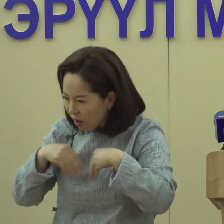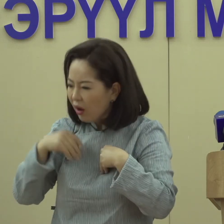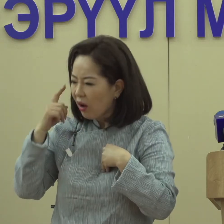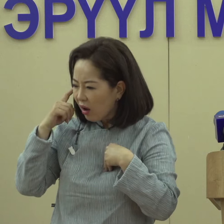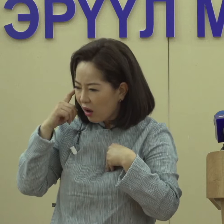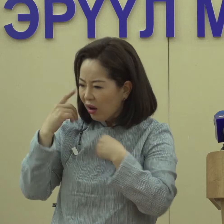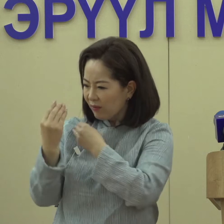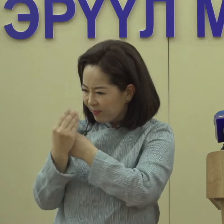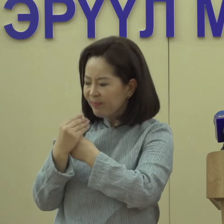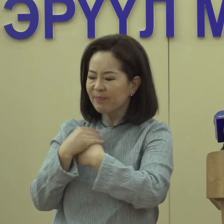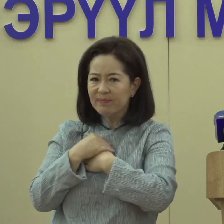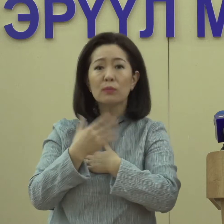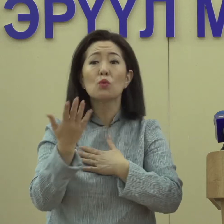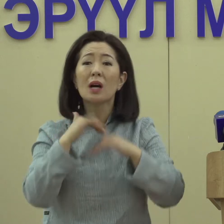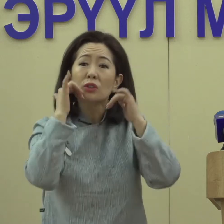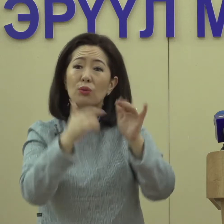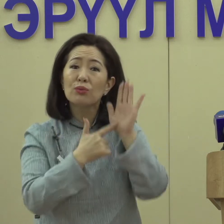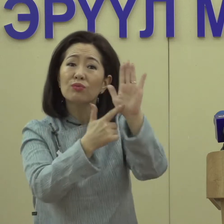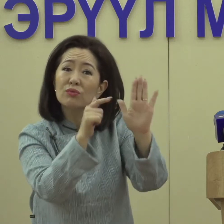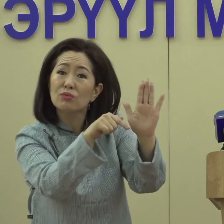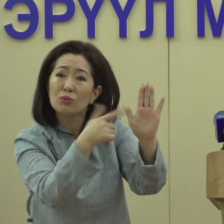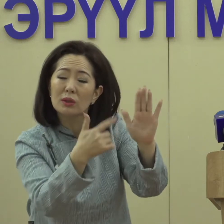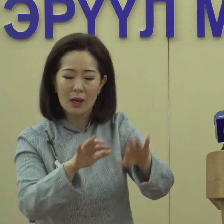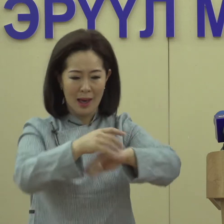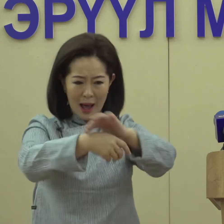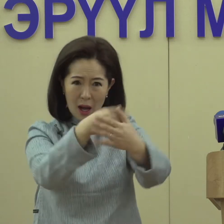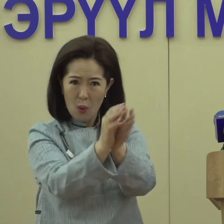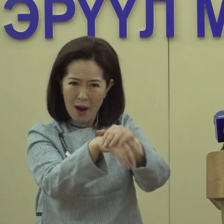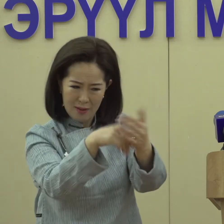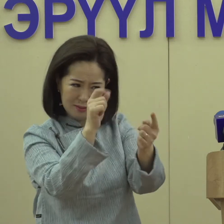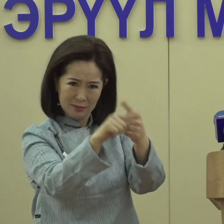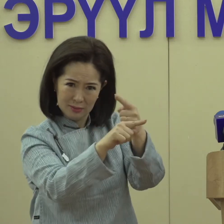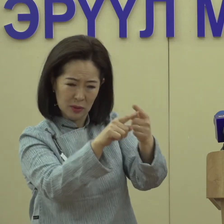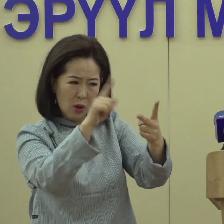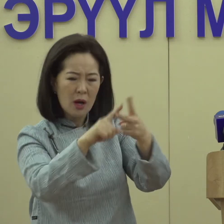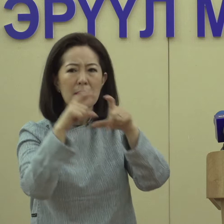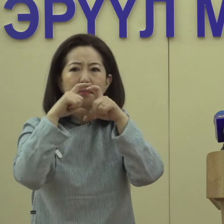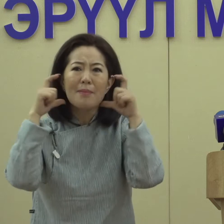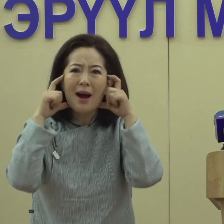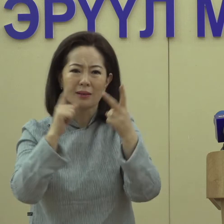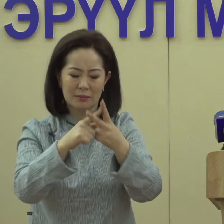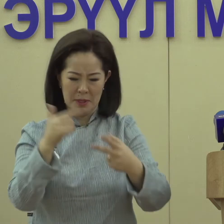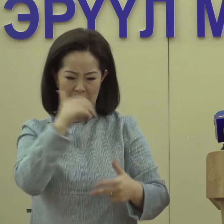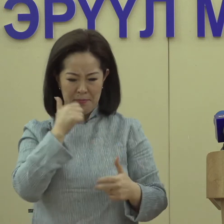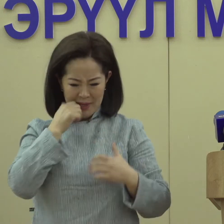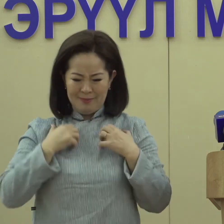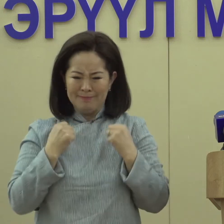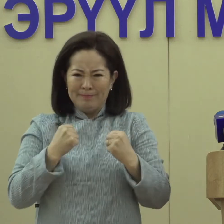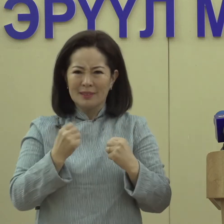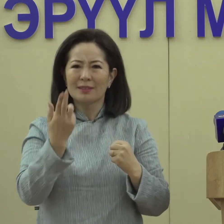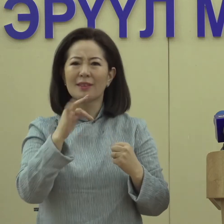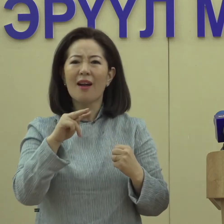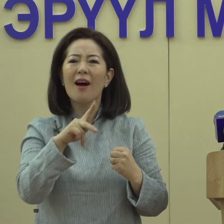ерөнхийдөө бидний та бүхэнд өгч байгаа гараа угаах, масок зүүх, дархлаагаа сэргээх гэсэн ийм энгийн зөвлөмжийг